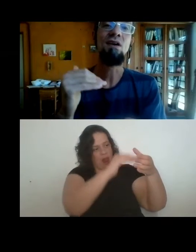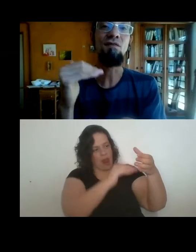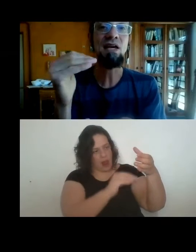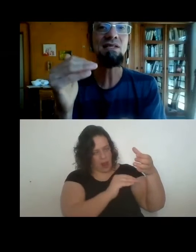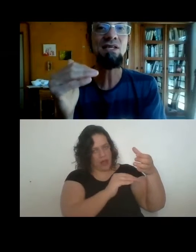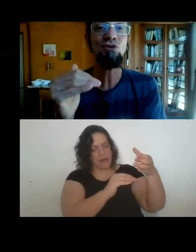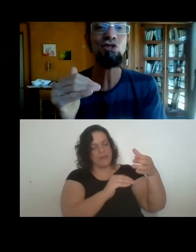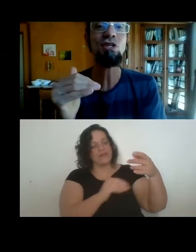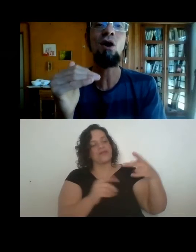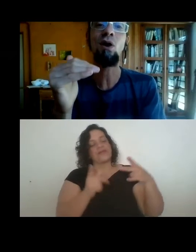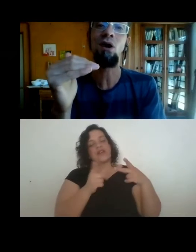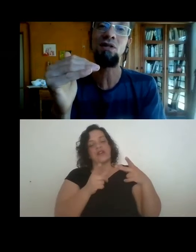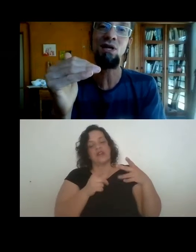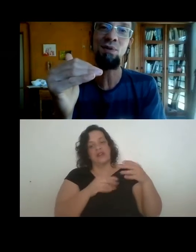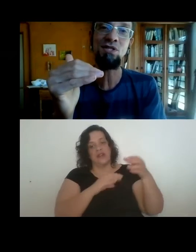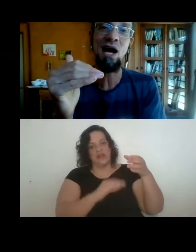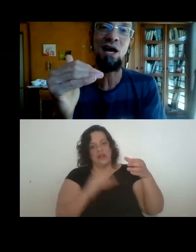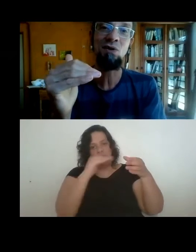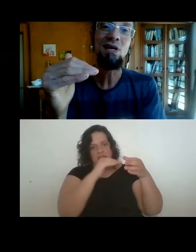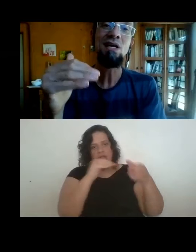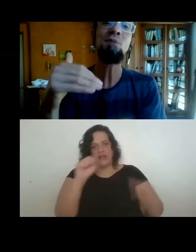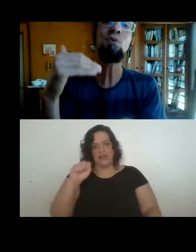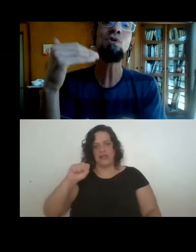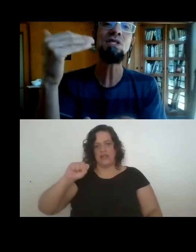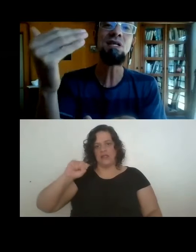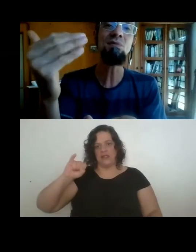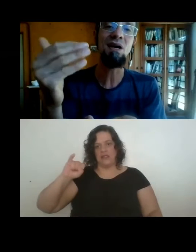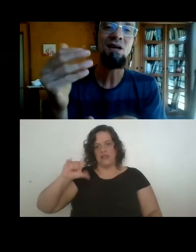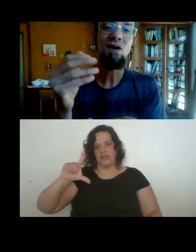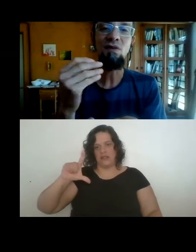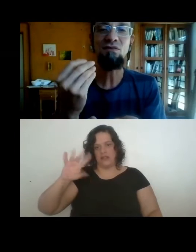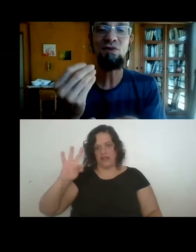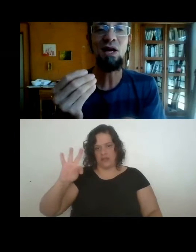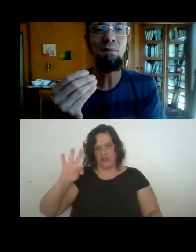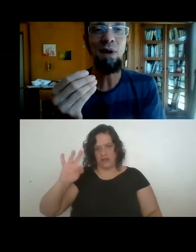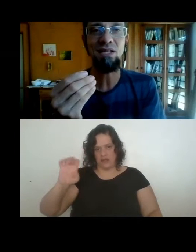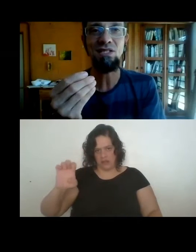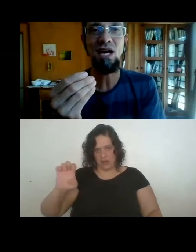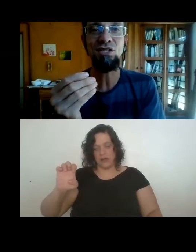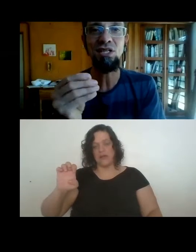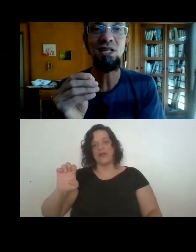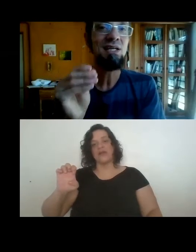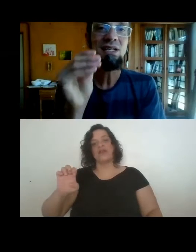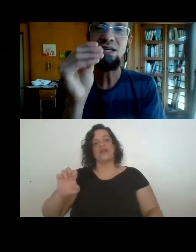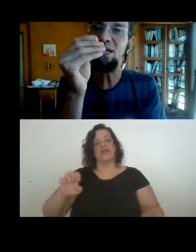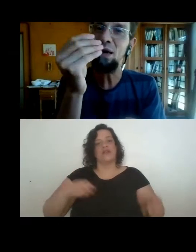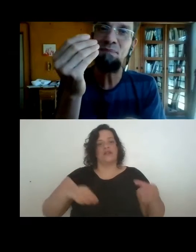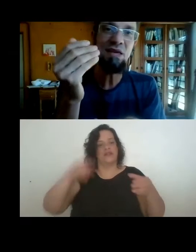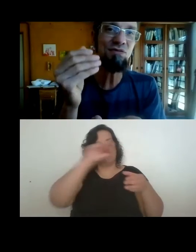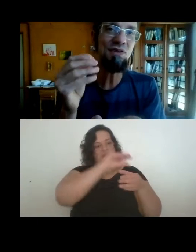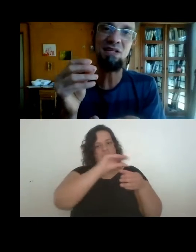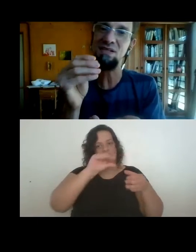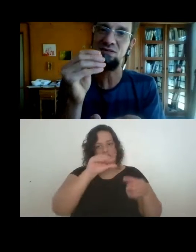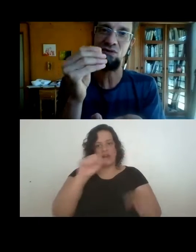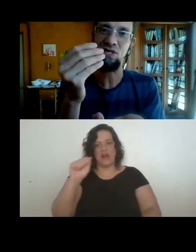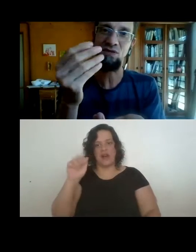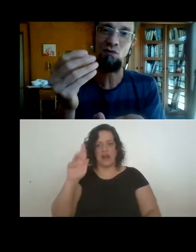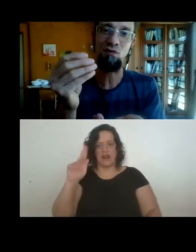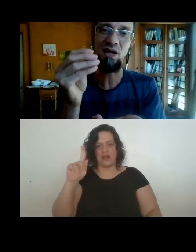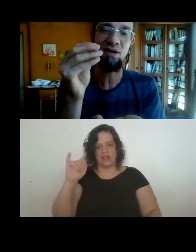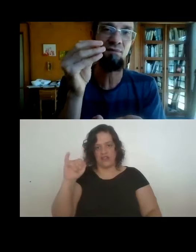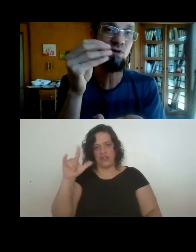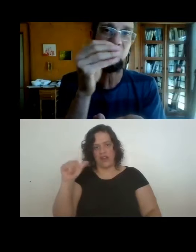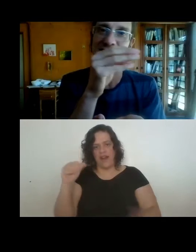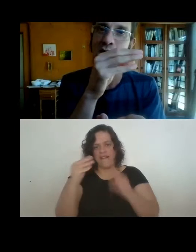sequência, vem a silt, que é o grão intermediário, e por cima vai vir a camada de argila, que é bem fina. Assim. Vocês